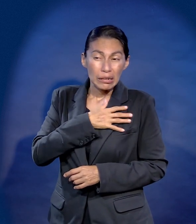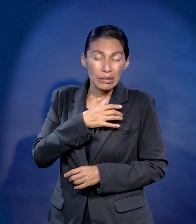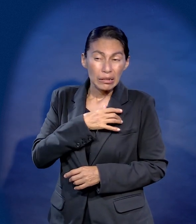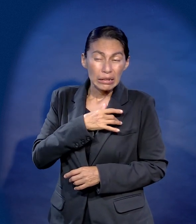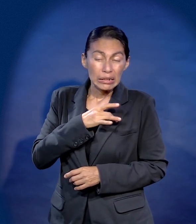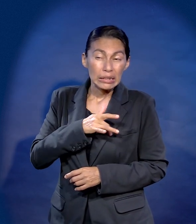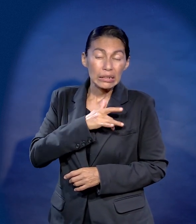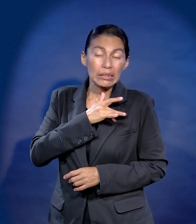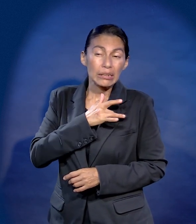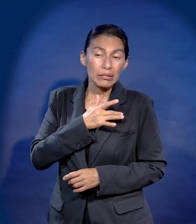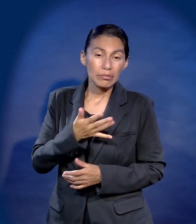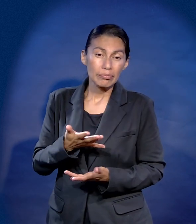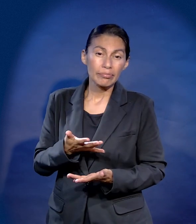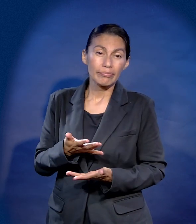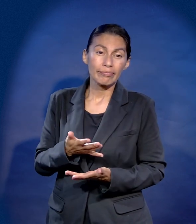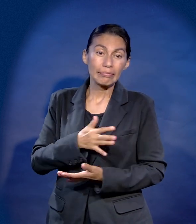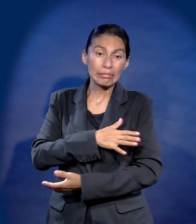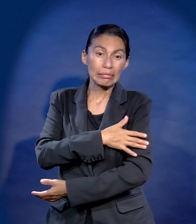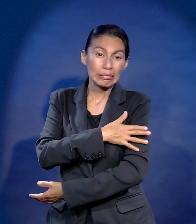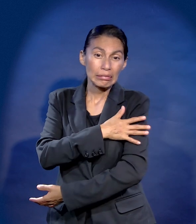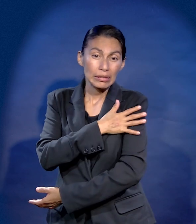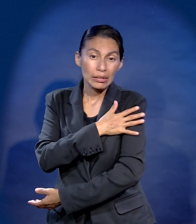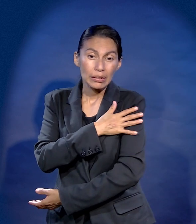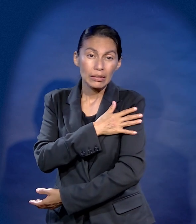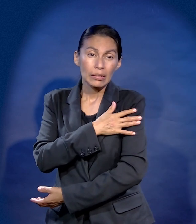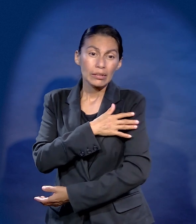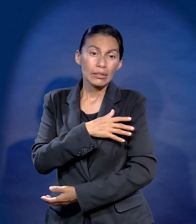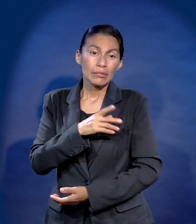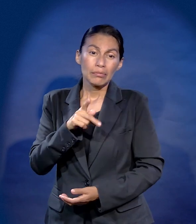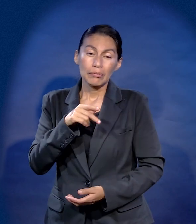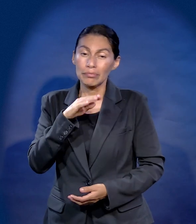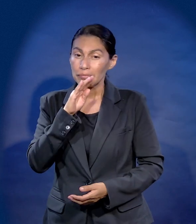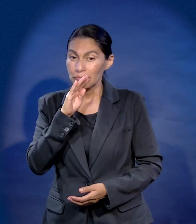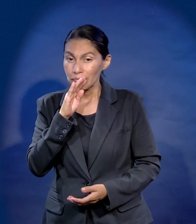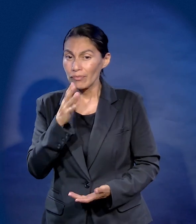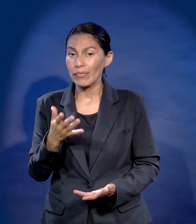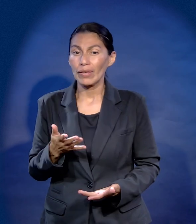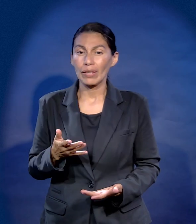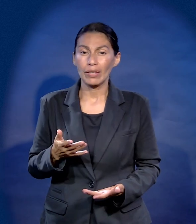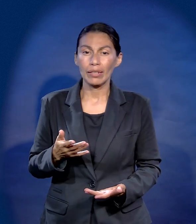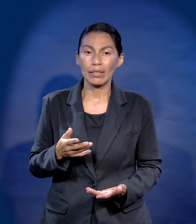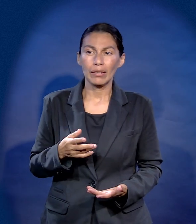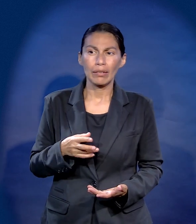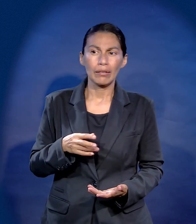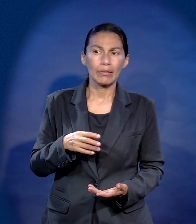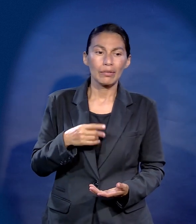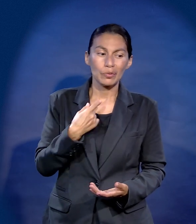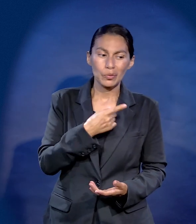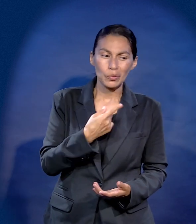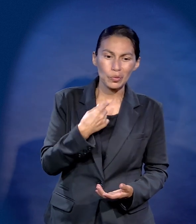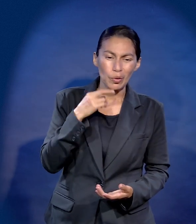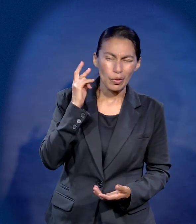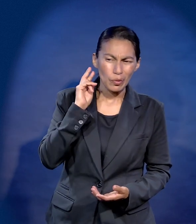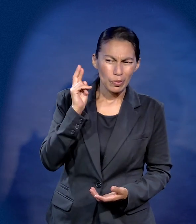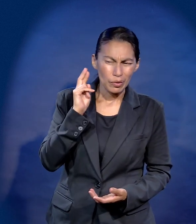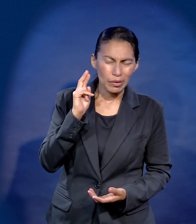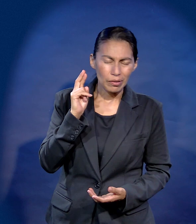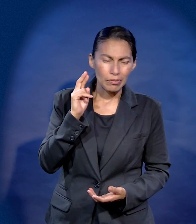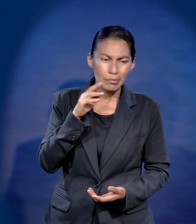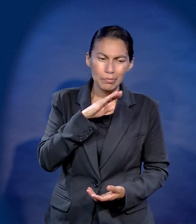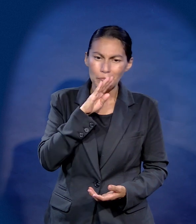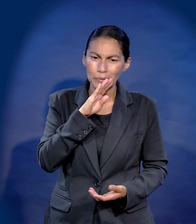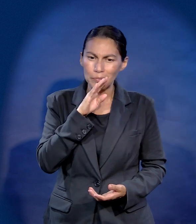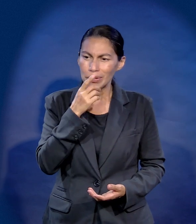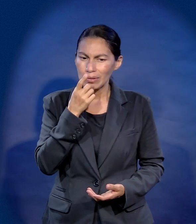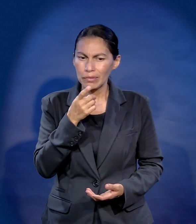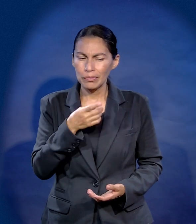ir. Yo quiero ir. Sí, pero mira, y mi mamá, como hacíamos demasiado ruido, mi mamá me dice: